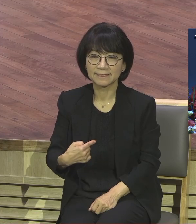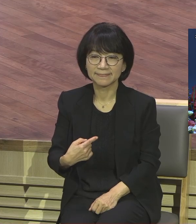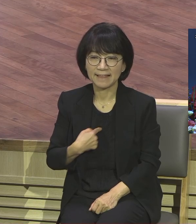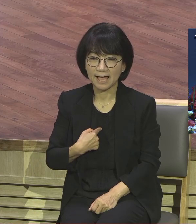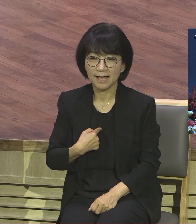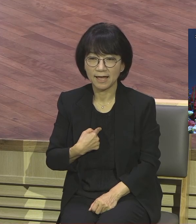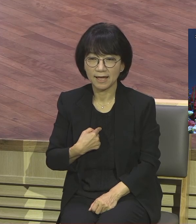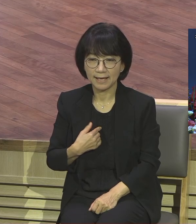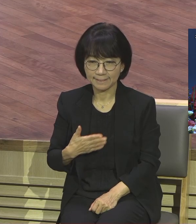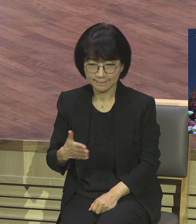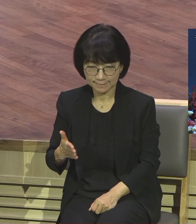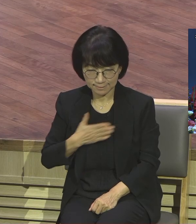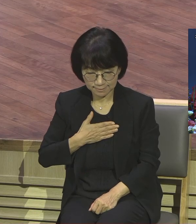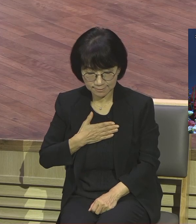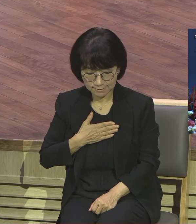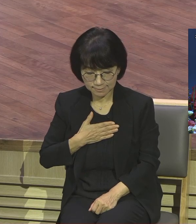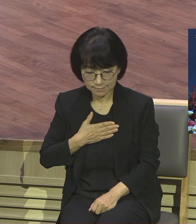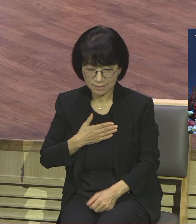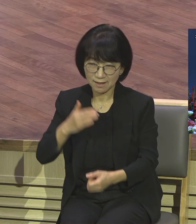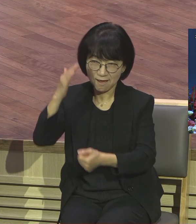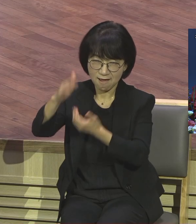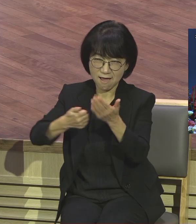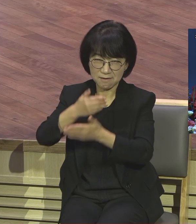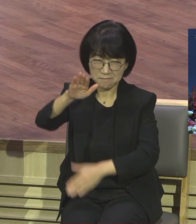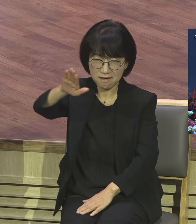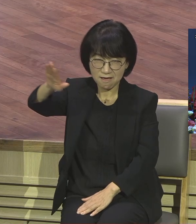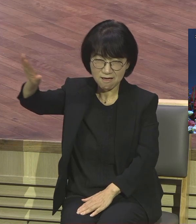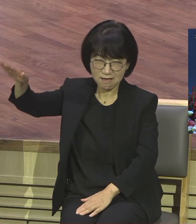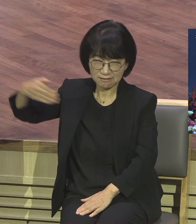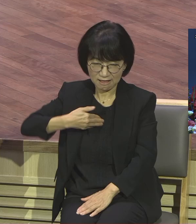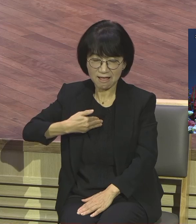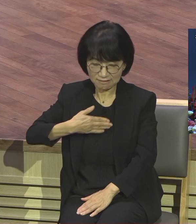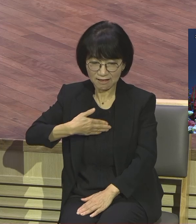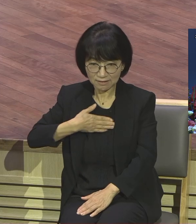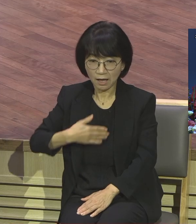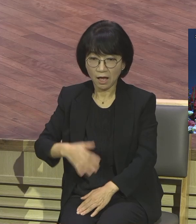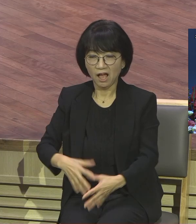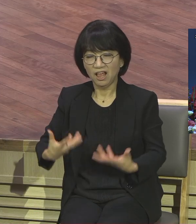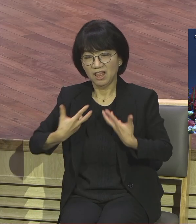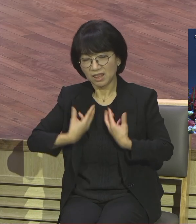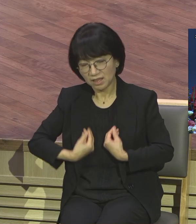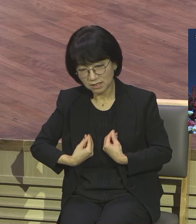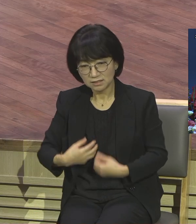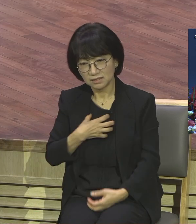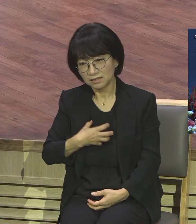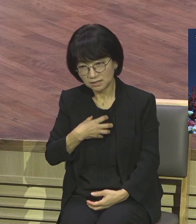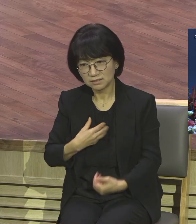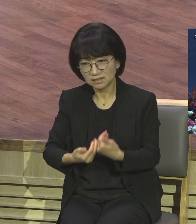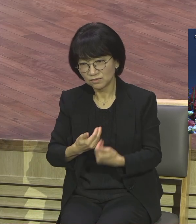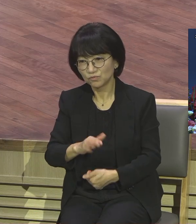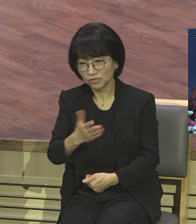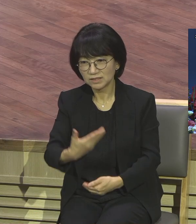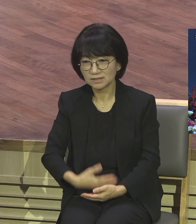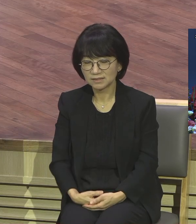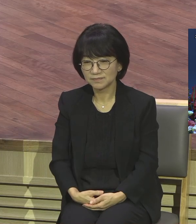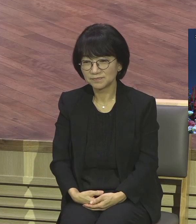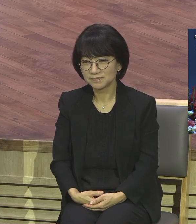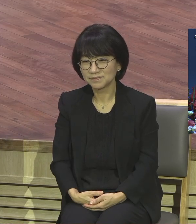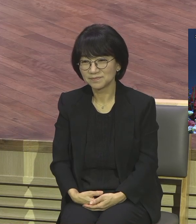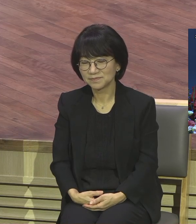자기가 해야 되는데. 하나님 전능하심을 안 믿고 자기가 하나님 대신하겠다니.